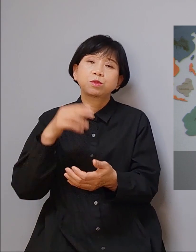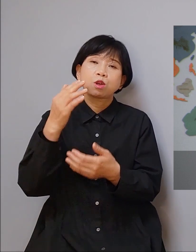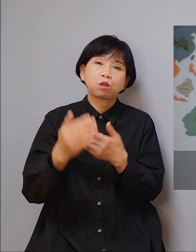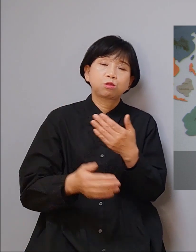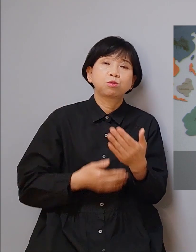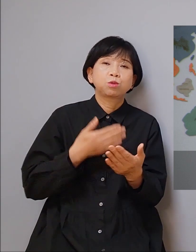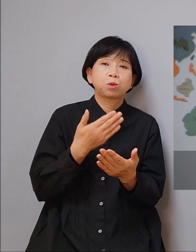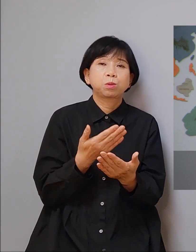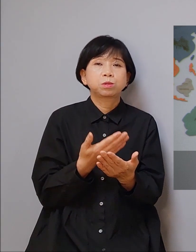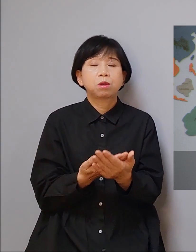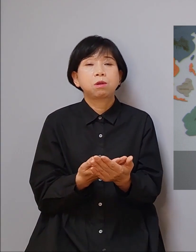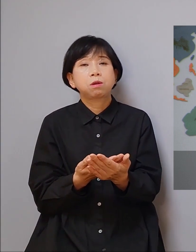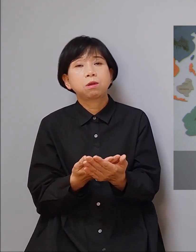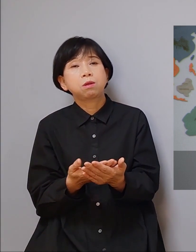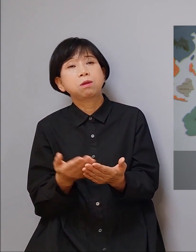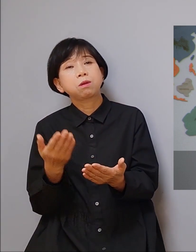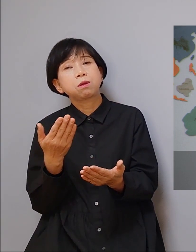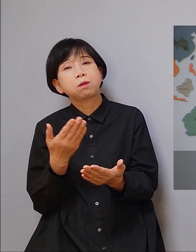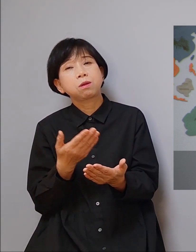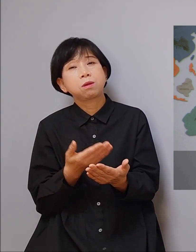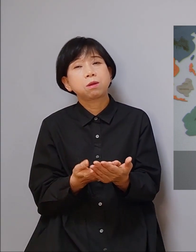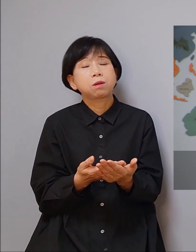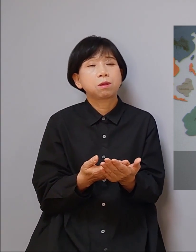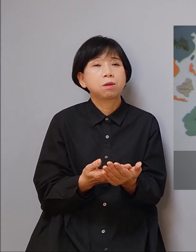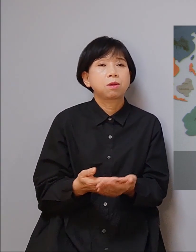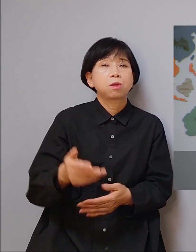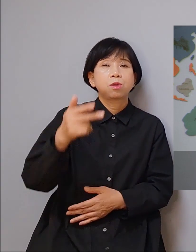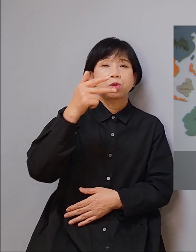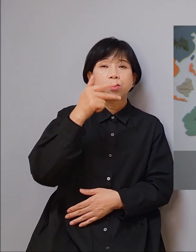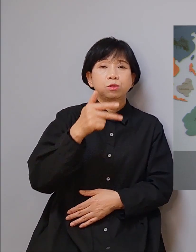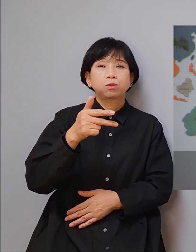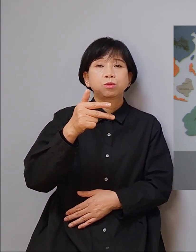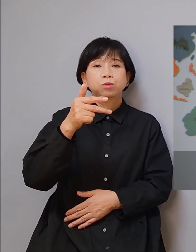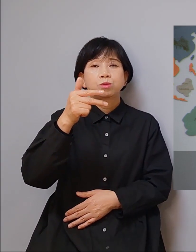나를 숨겨주소서.